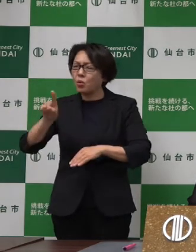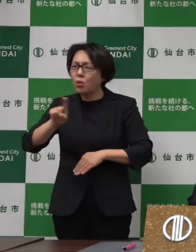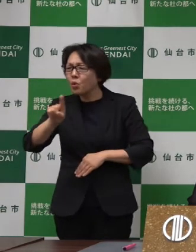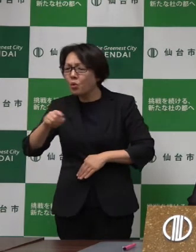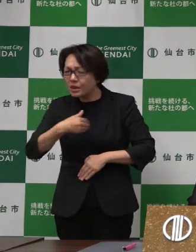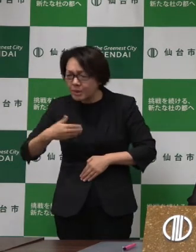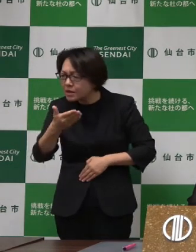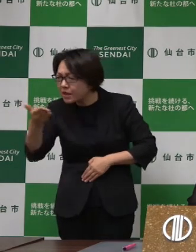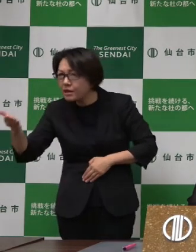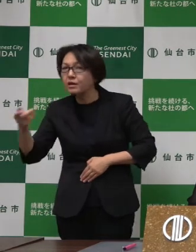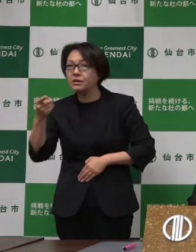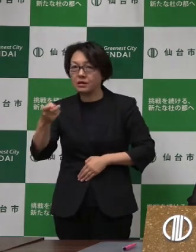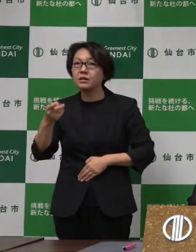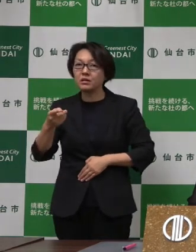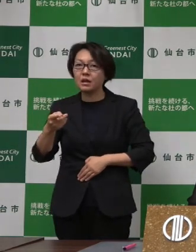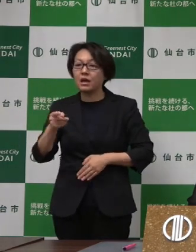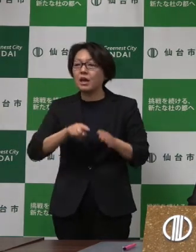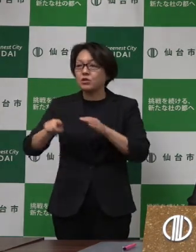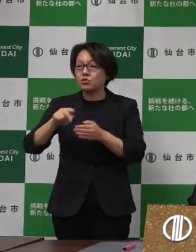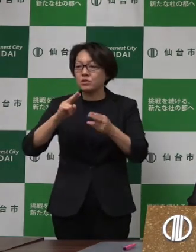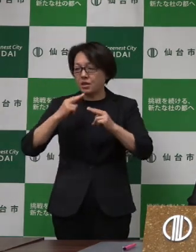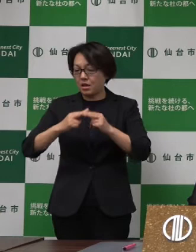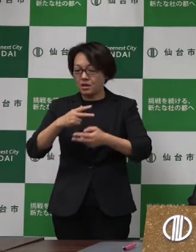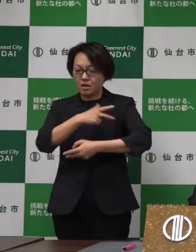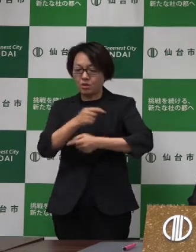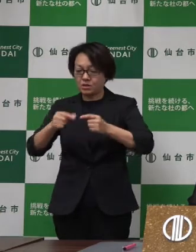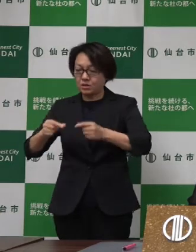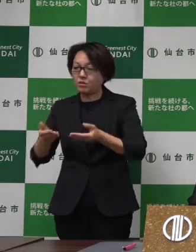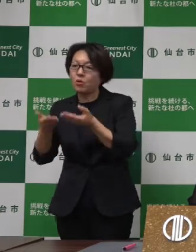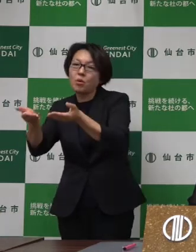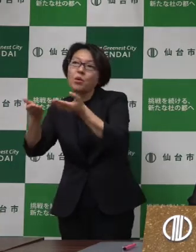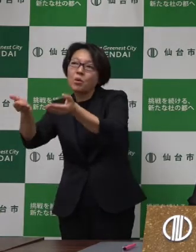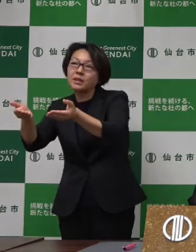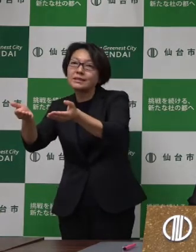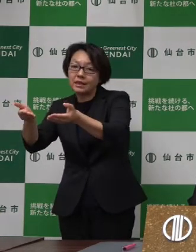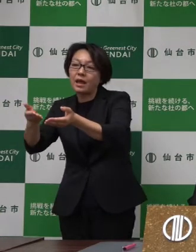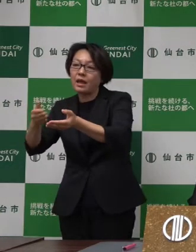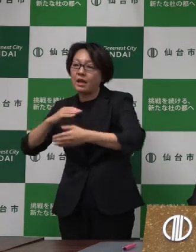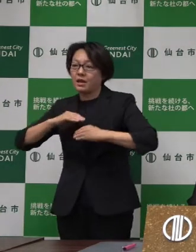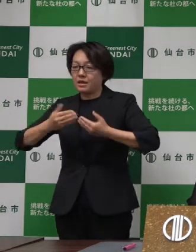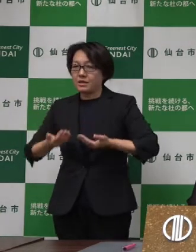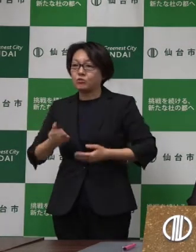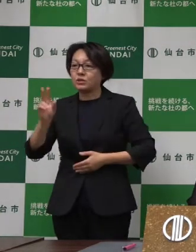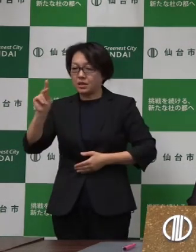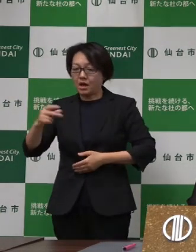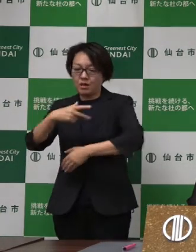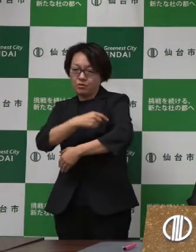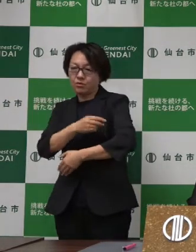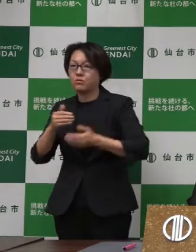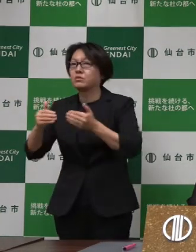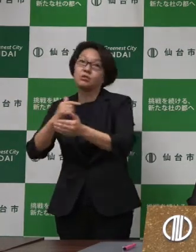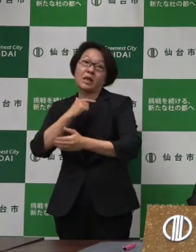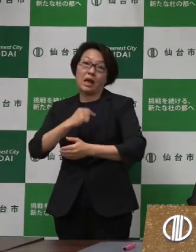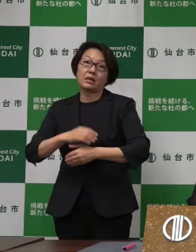加的、重点的にワクチンを供給しようということをしようと思っています。かつ、そういった医療機関を、各参加さんの方にどこでどういうこと